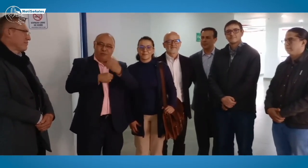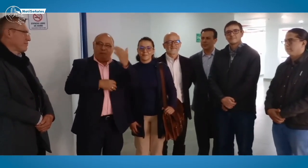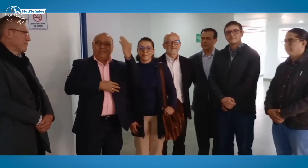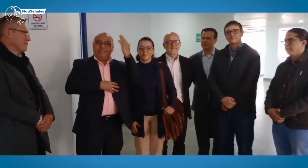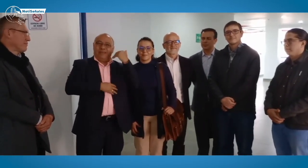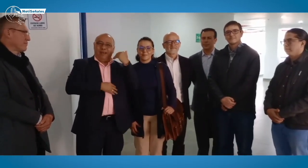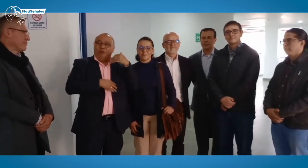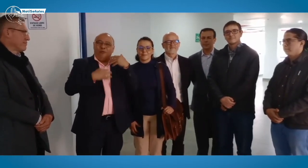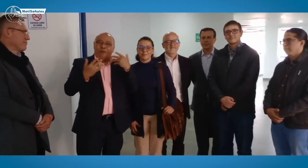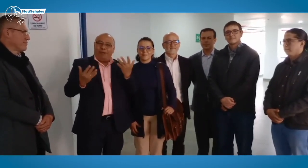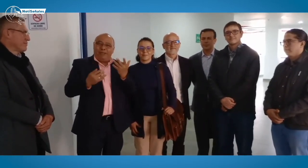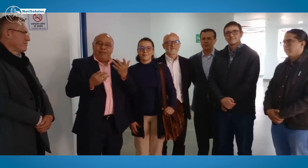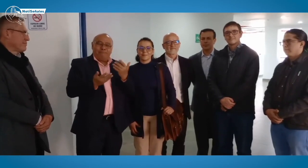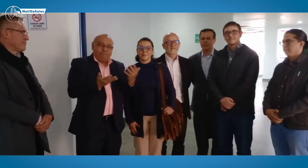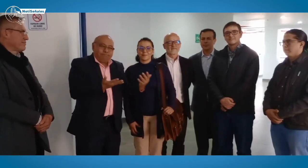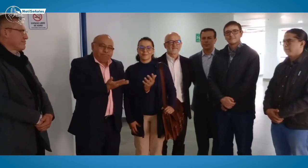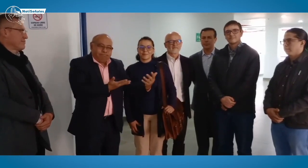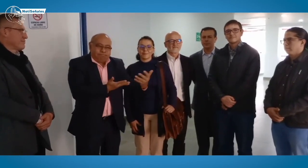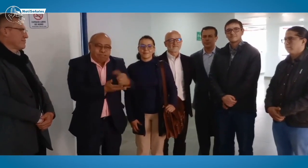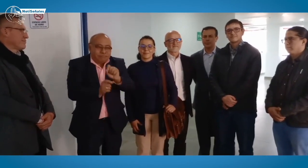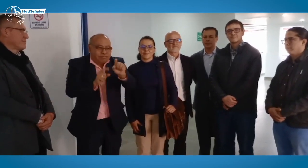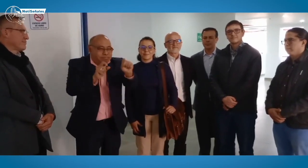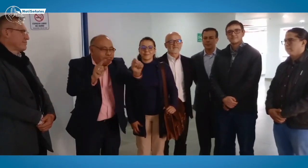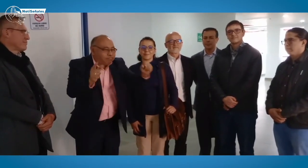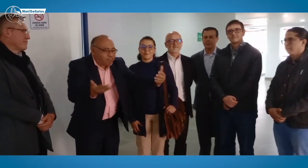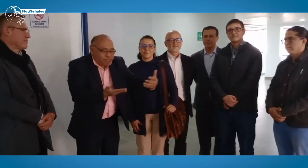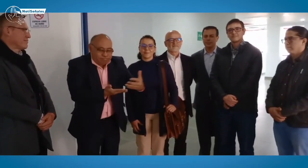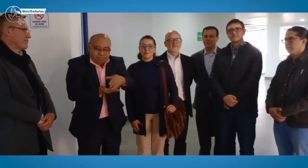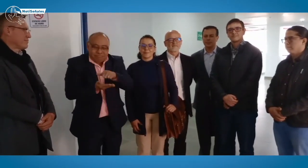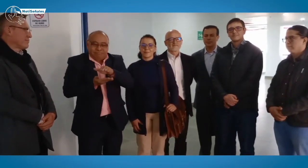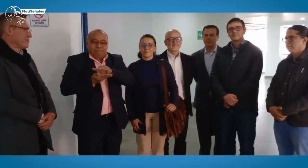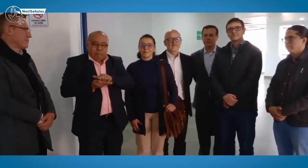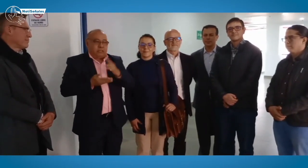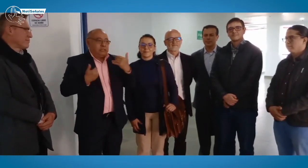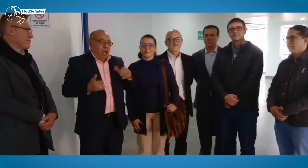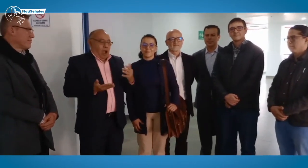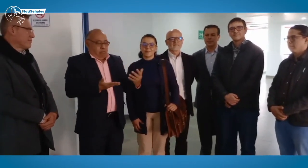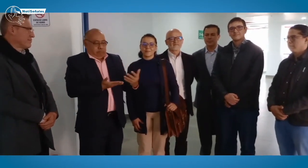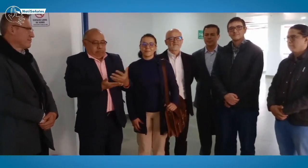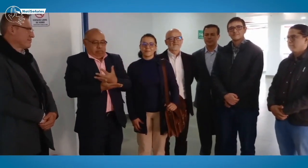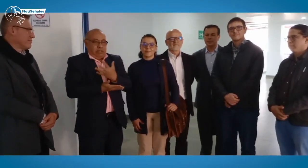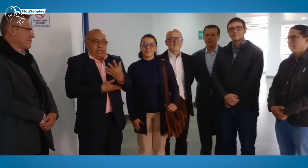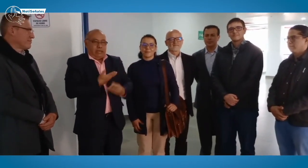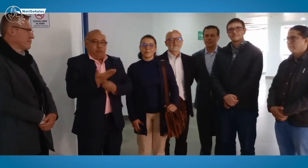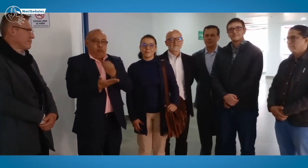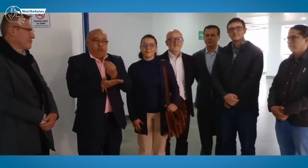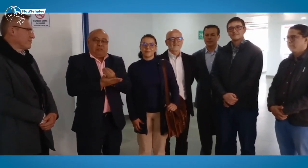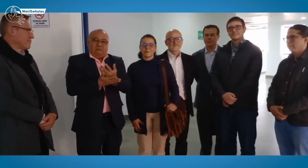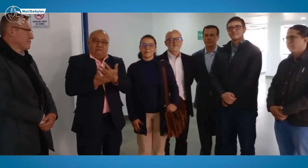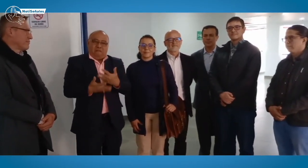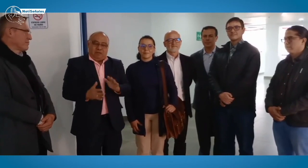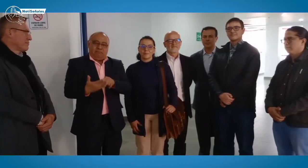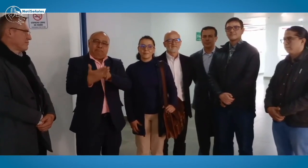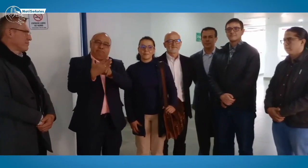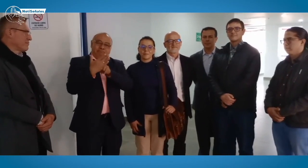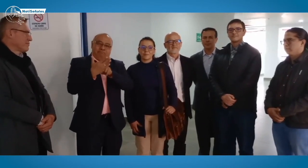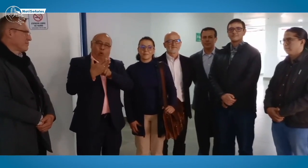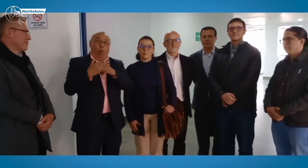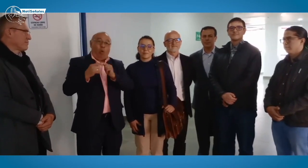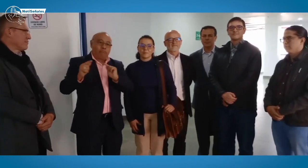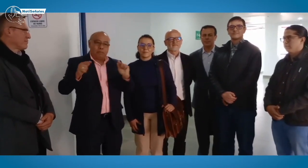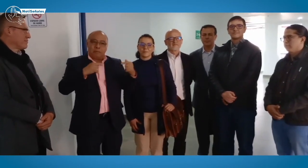pasado se realizó un estudio a través de encuestas para levantar información sobre la percepción de la población sorda de los sistemas de acceso a la